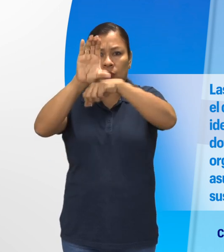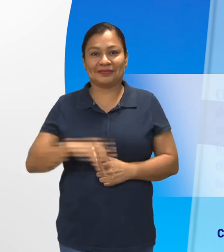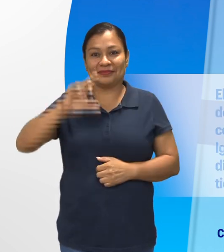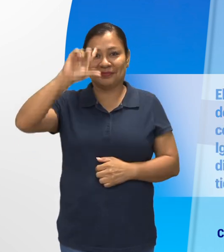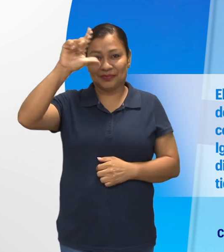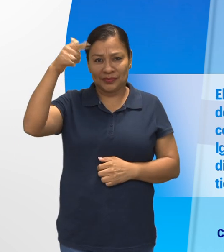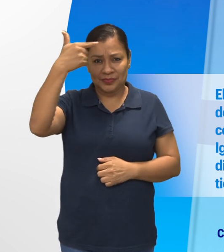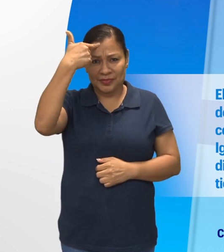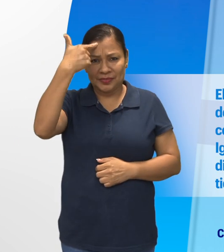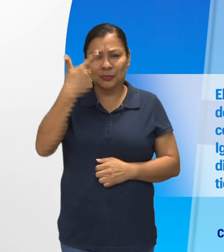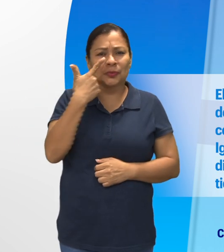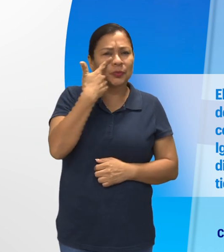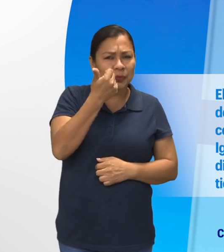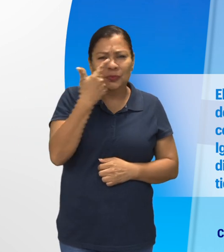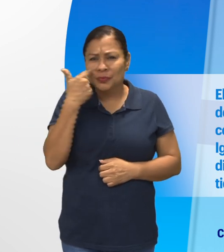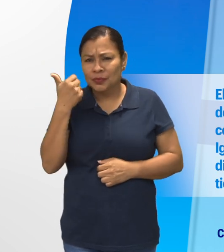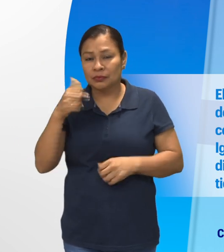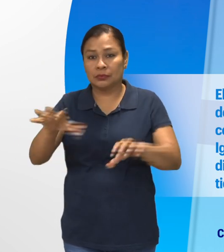Música